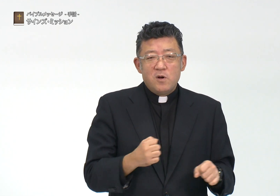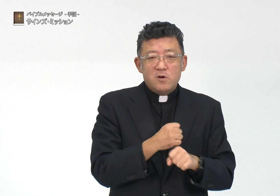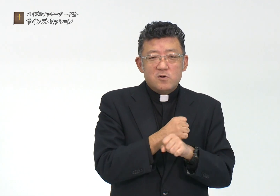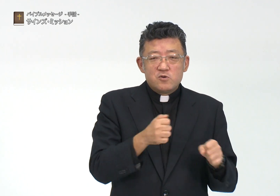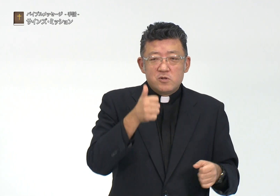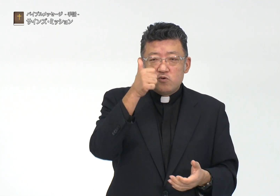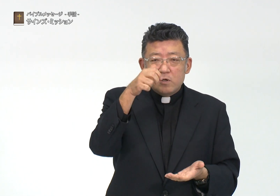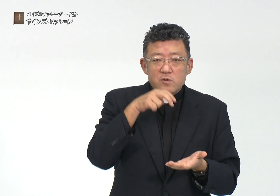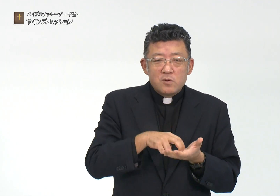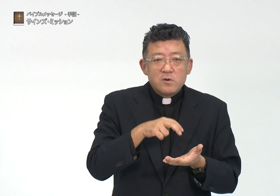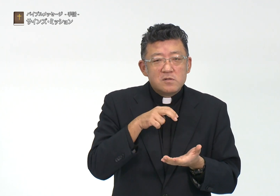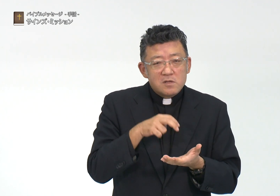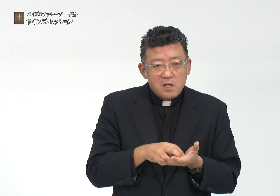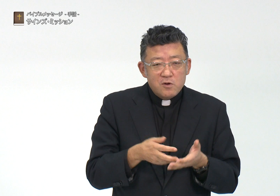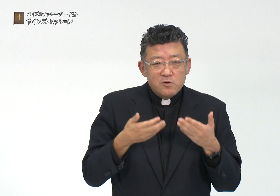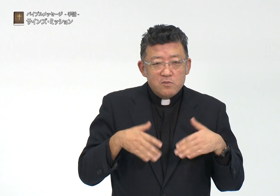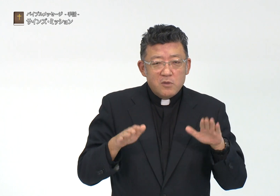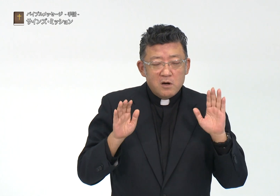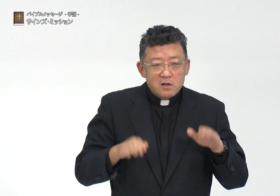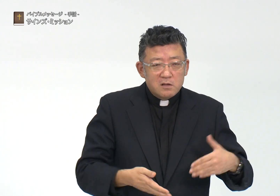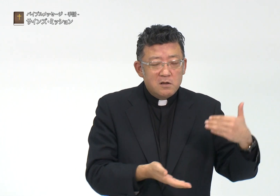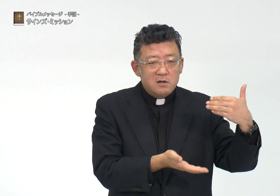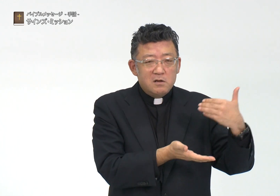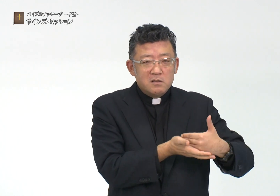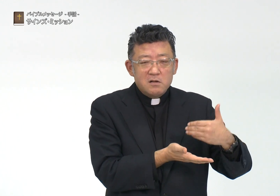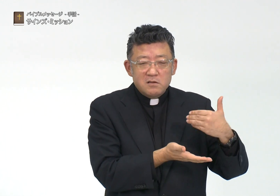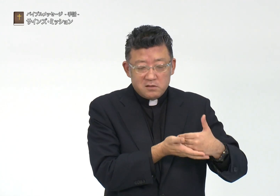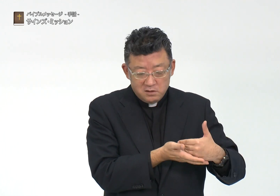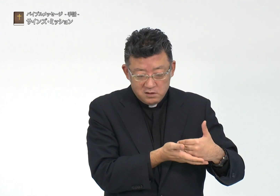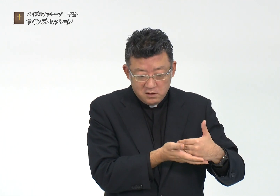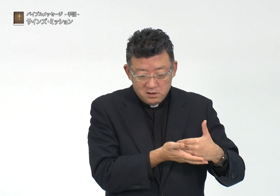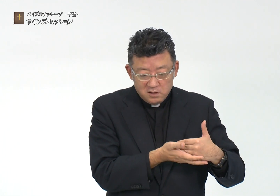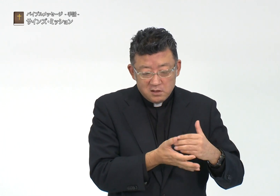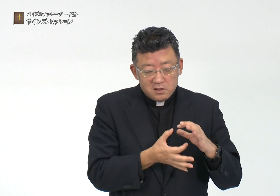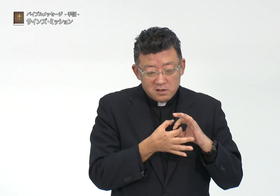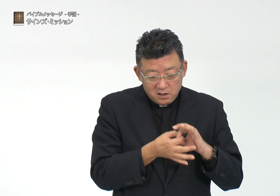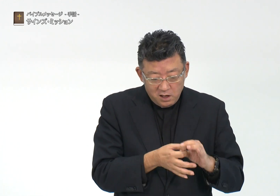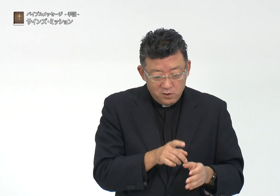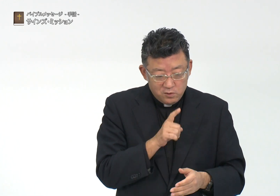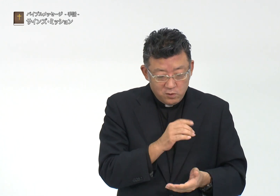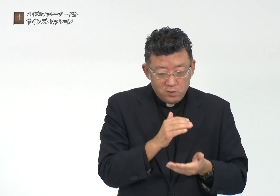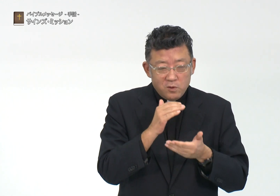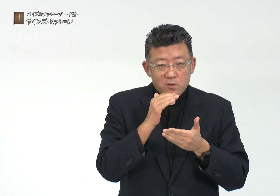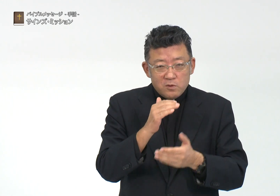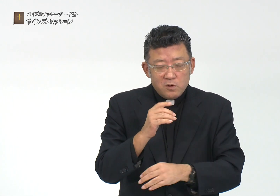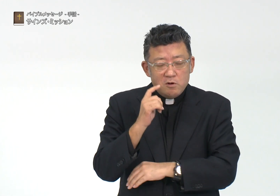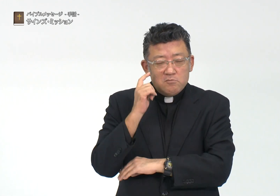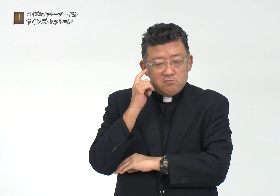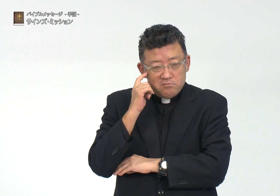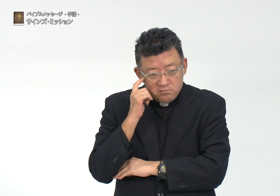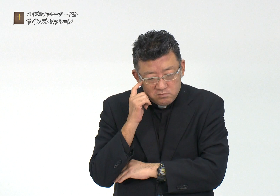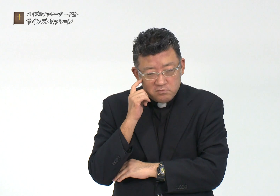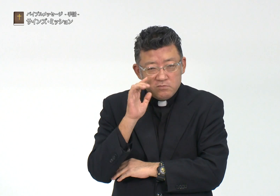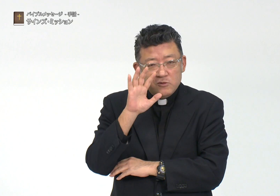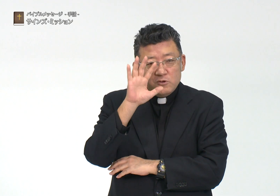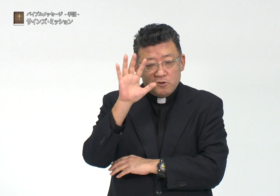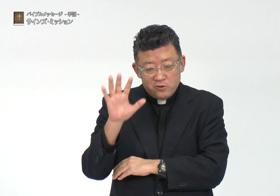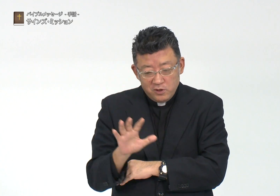話も救い主が奪われたと語った通りである